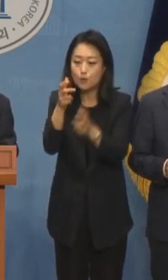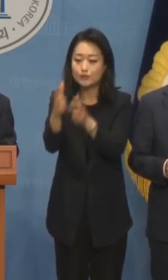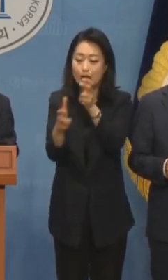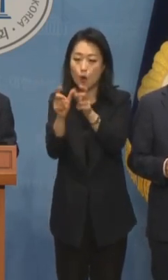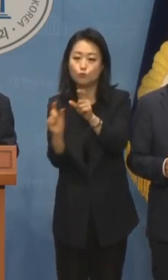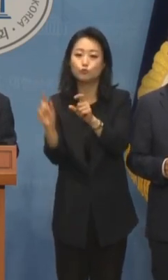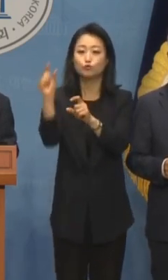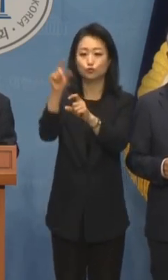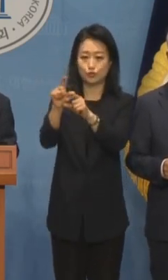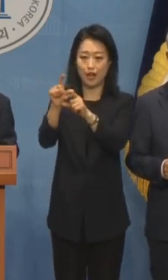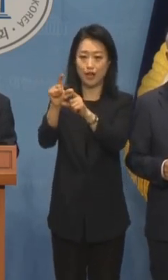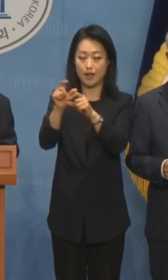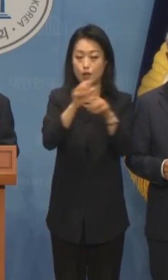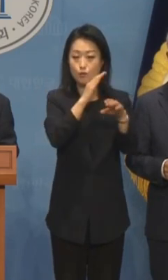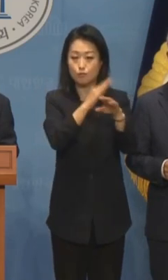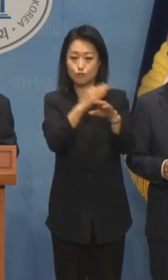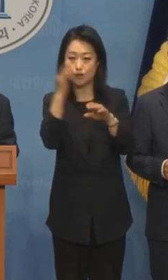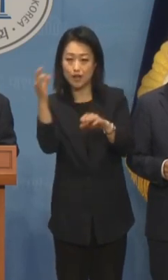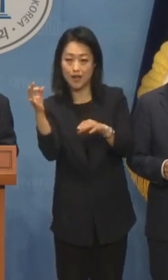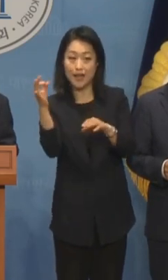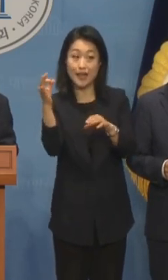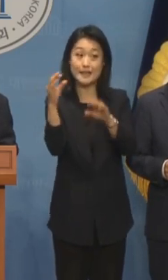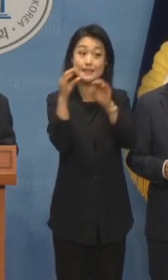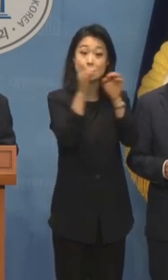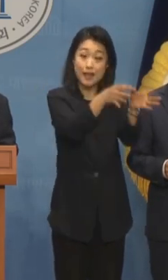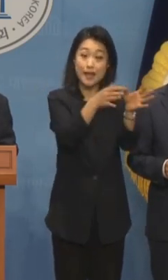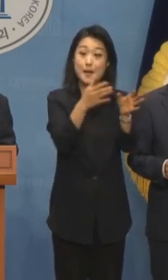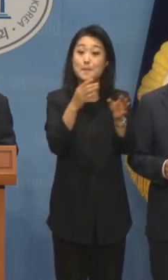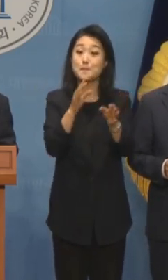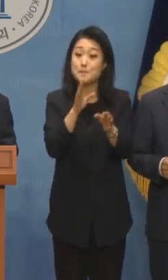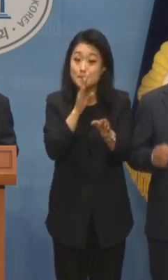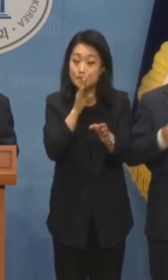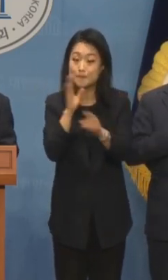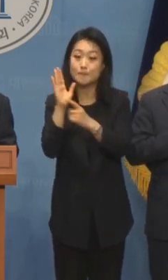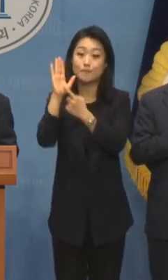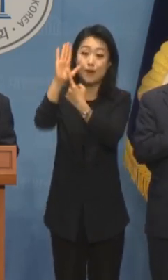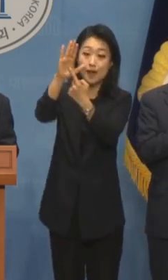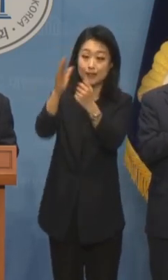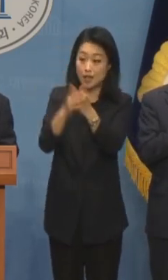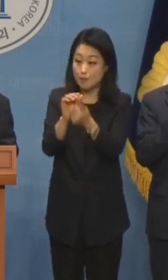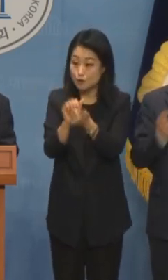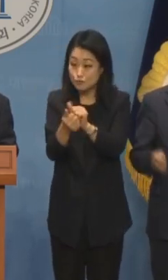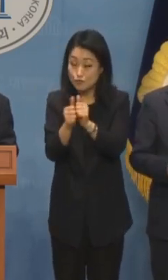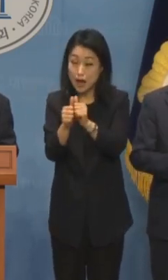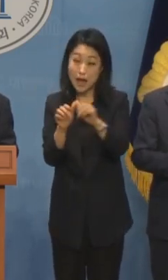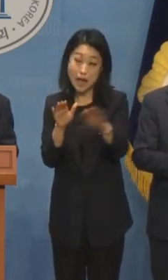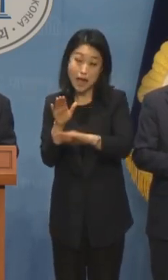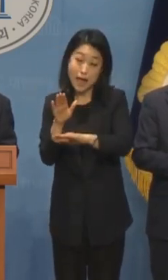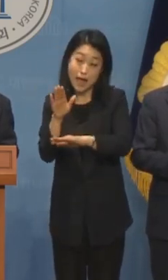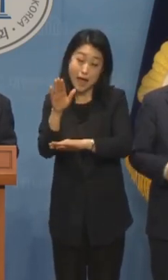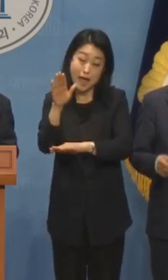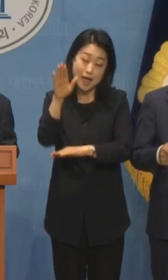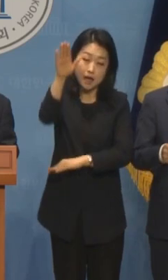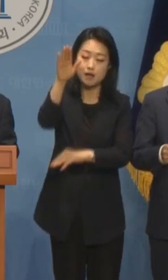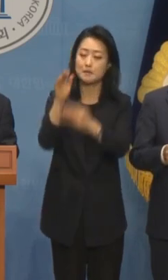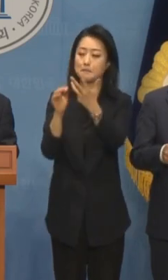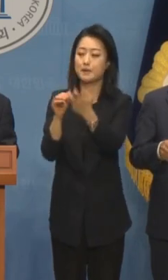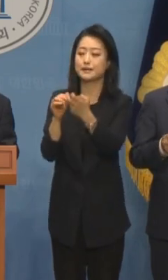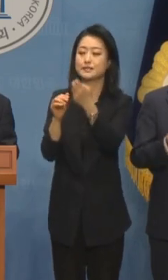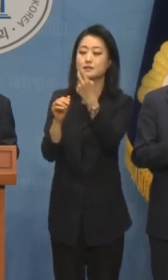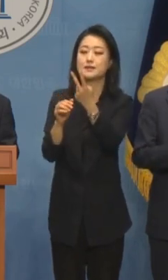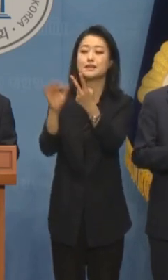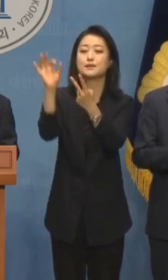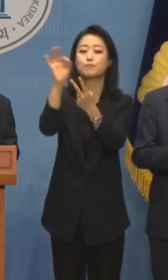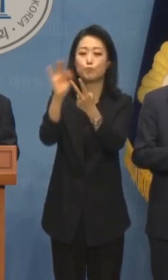추가해 본격적으로 주가 부양에 나섭니다. 주가가 11일간 무려 82%나